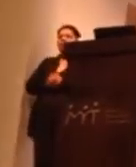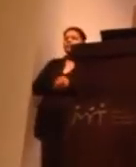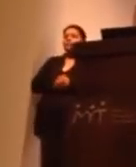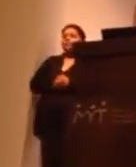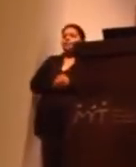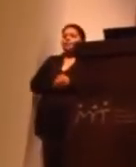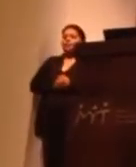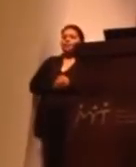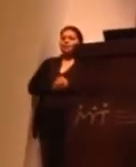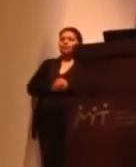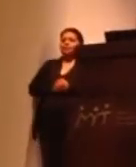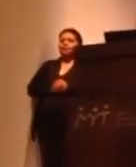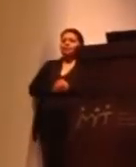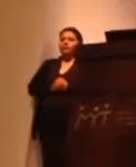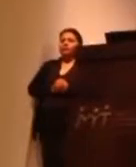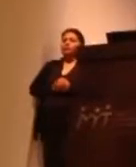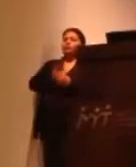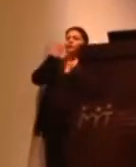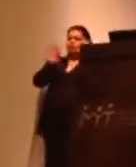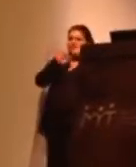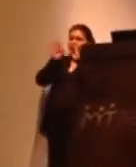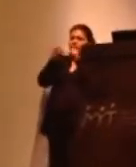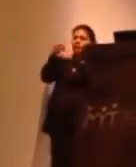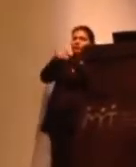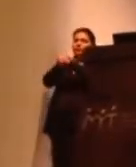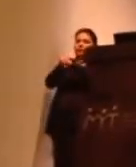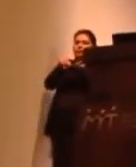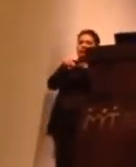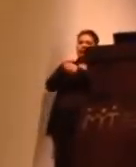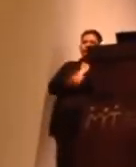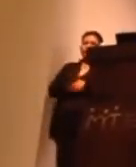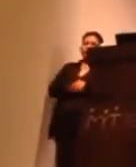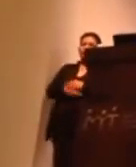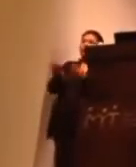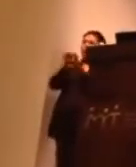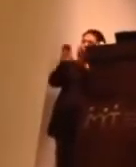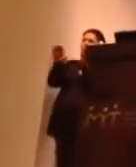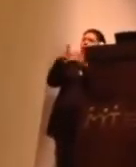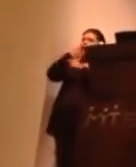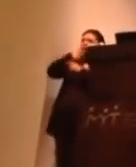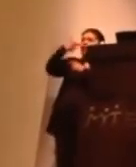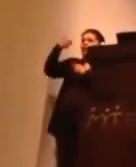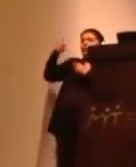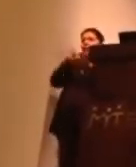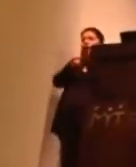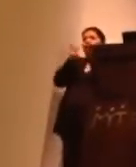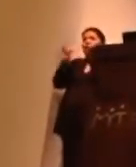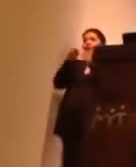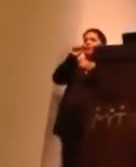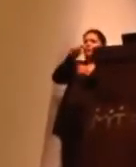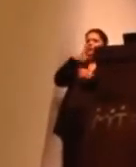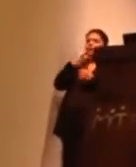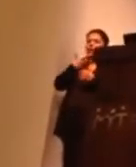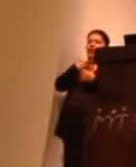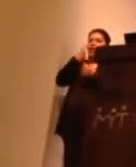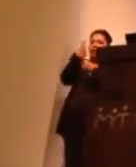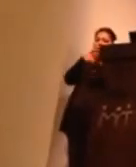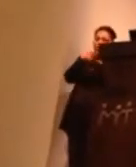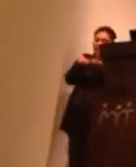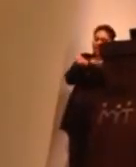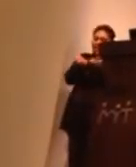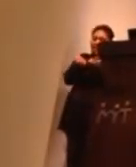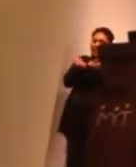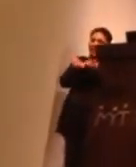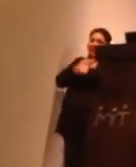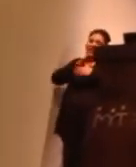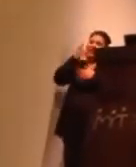algunas estrategias de control de las emociones. Por ejemplo, cada vez que tú tienes una emoción, que